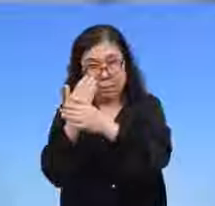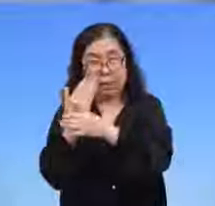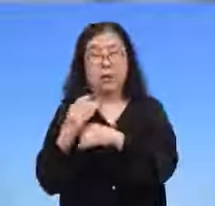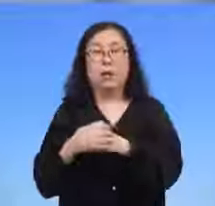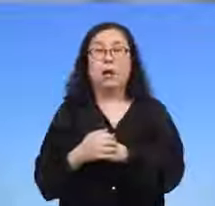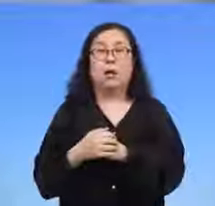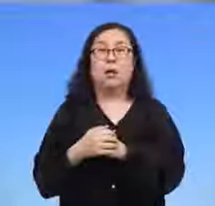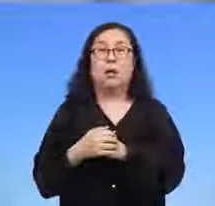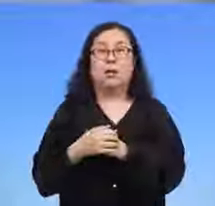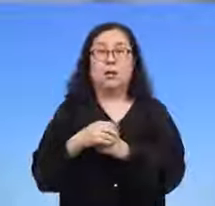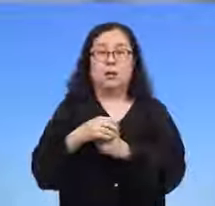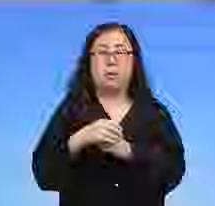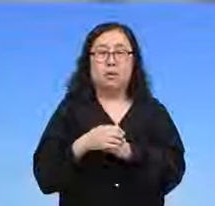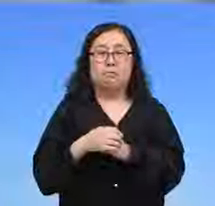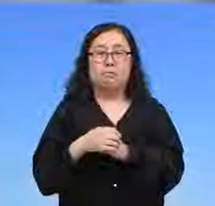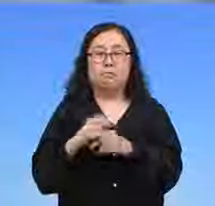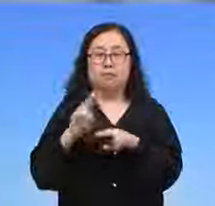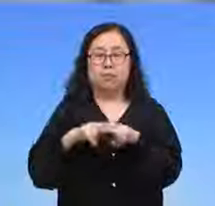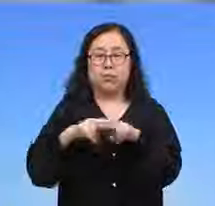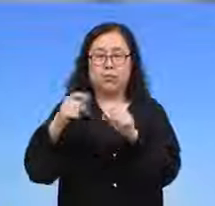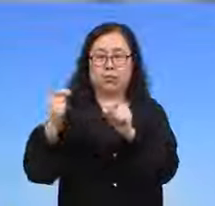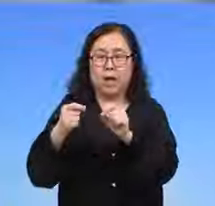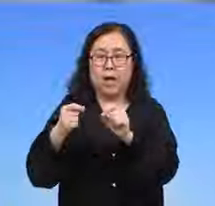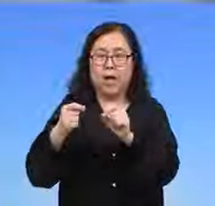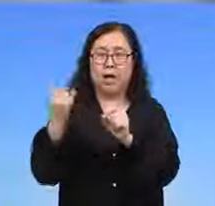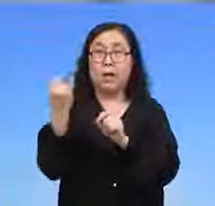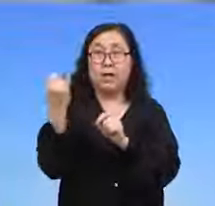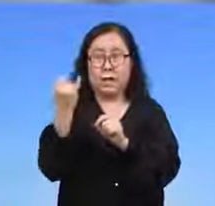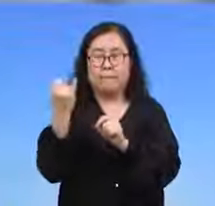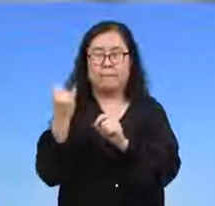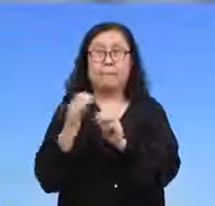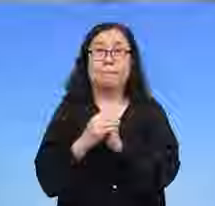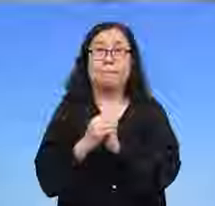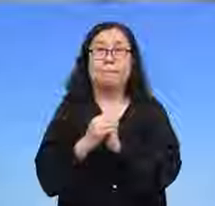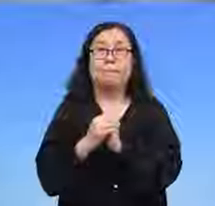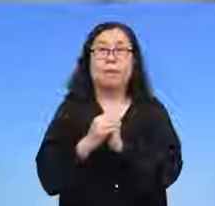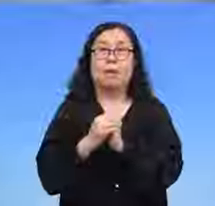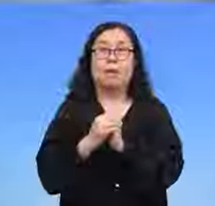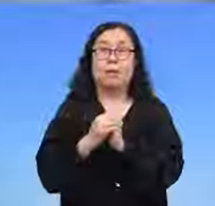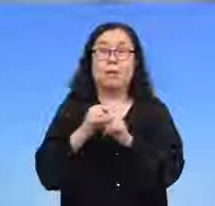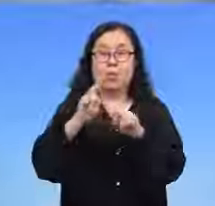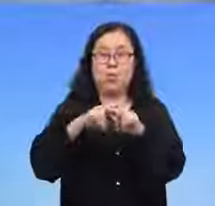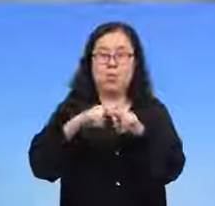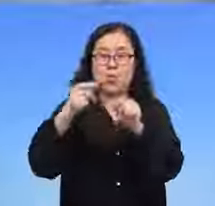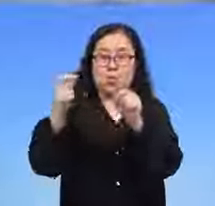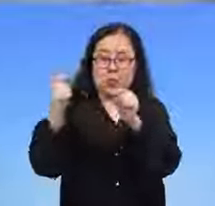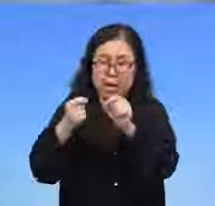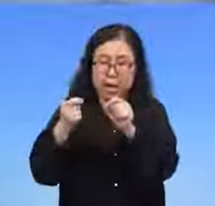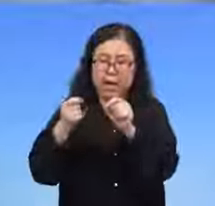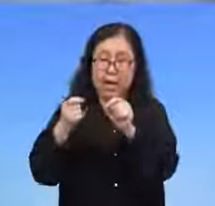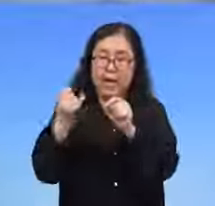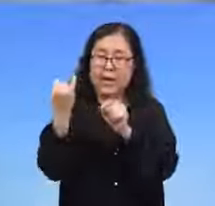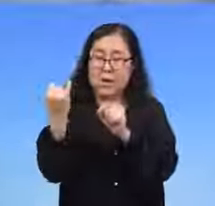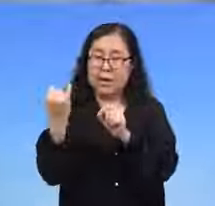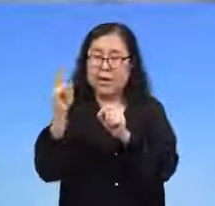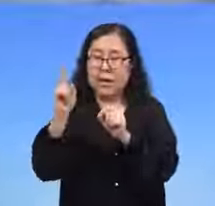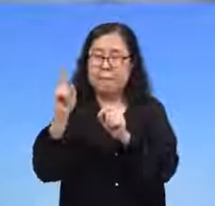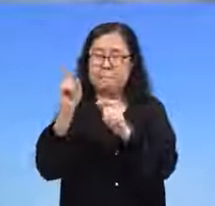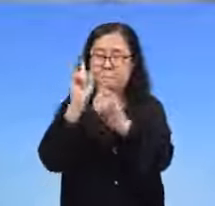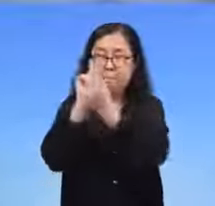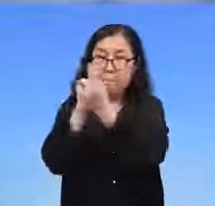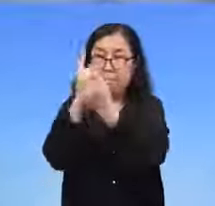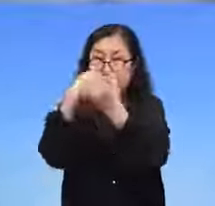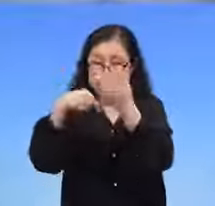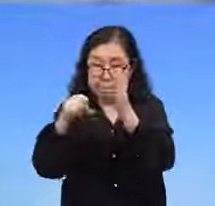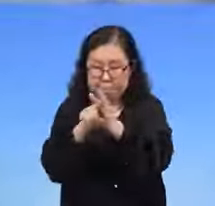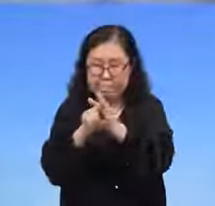아시죠? 수가성 여인. 여러분, 지금 예수님은요, 그 초라한 우물가 여인 한 사람을 만나